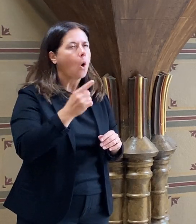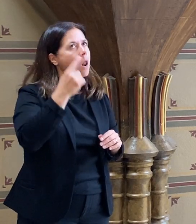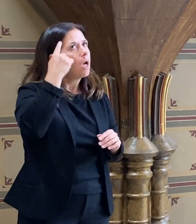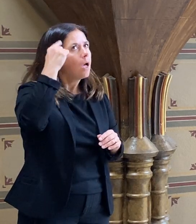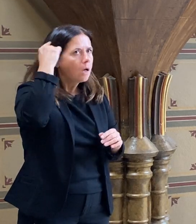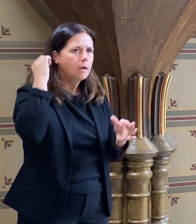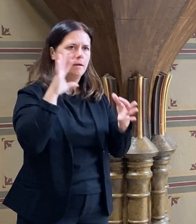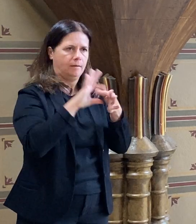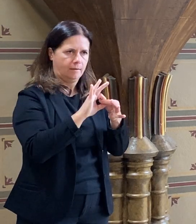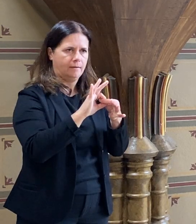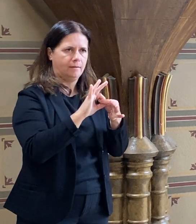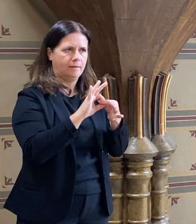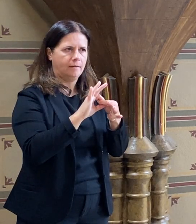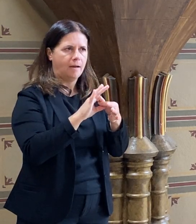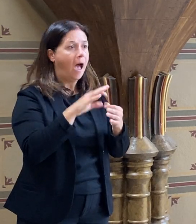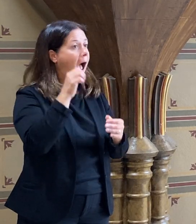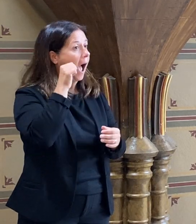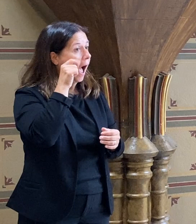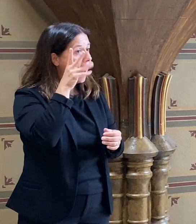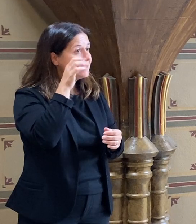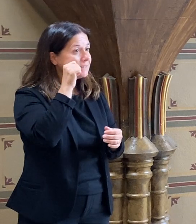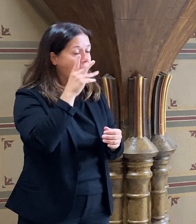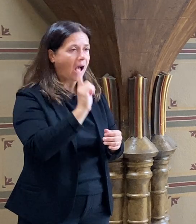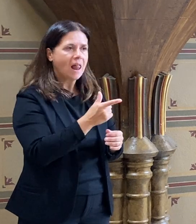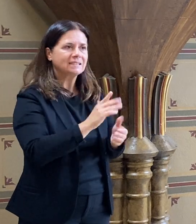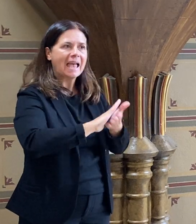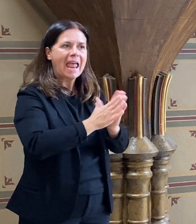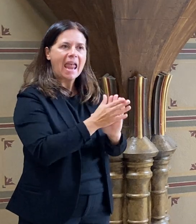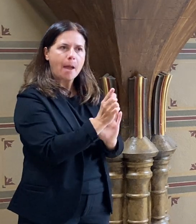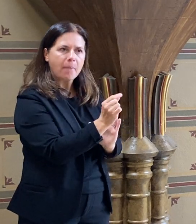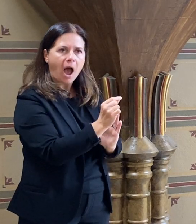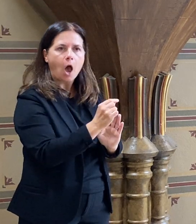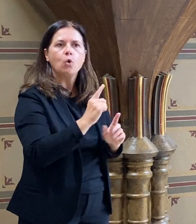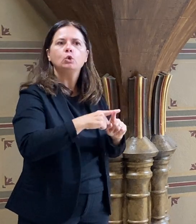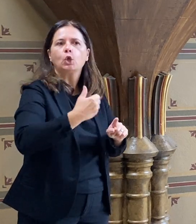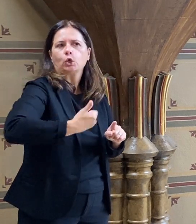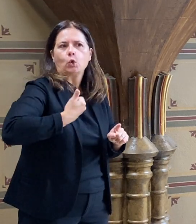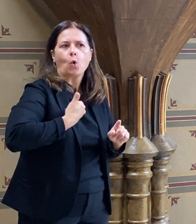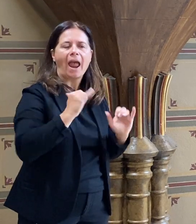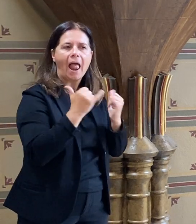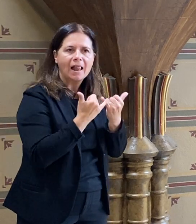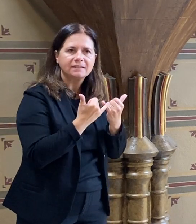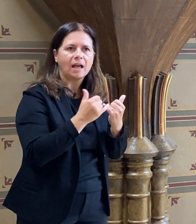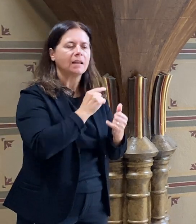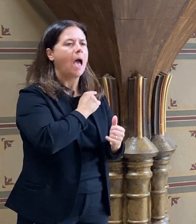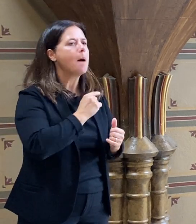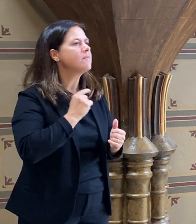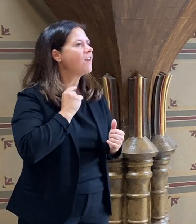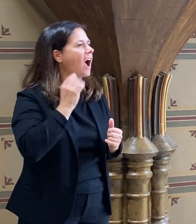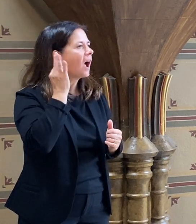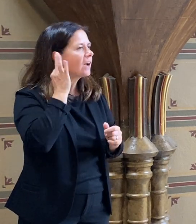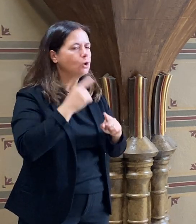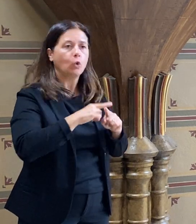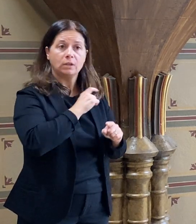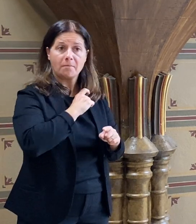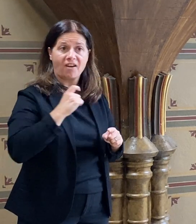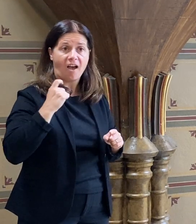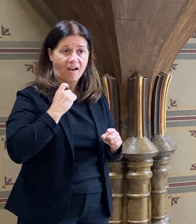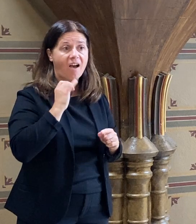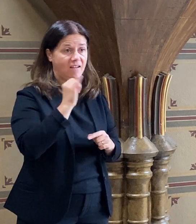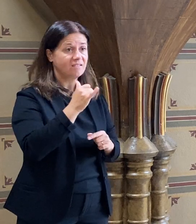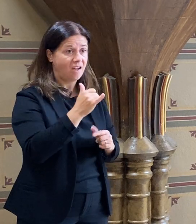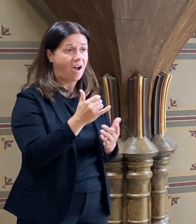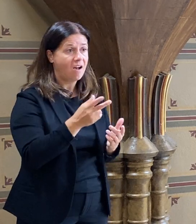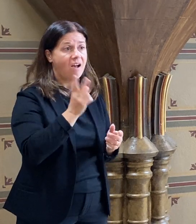sollten. Den Alltag als Ehepaar, als junge Eltern, als Pfarrerin und Pfarrer, ja,